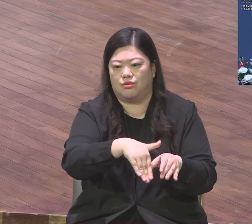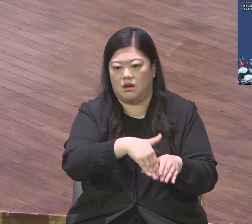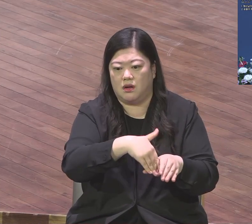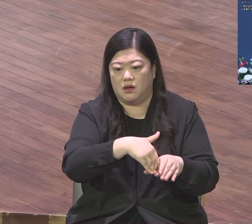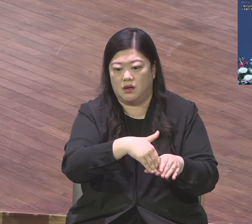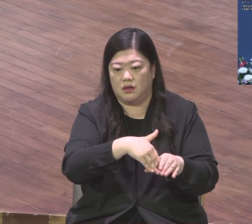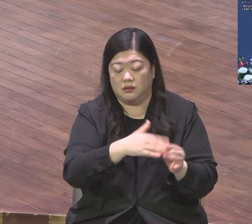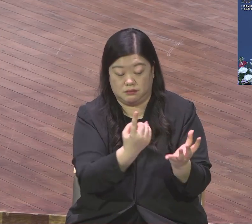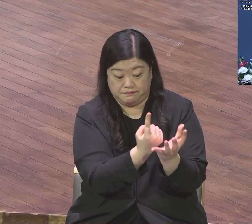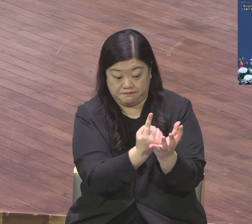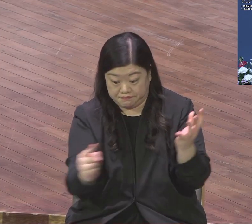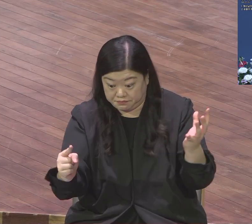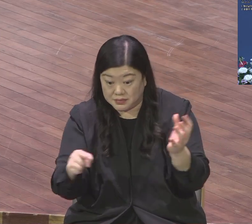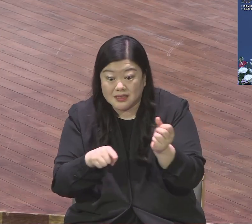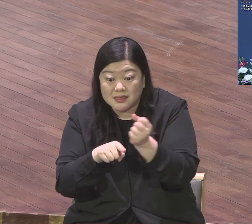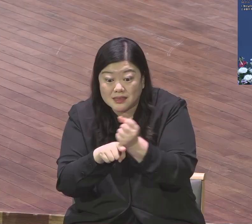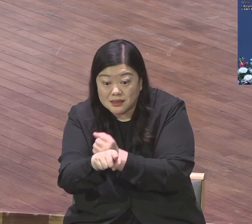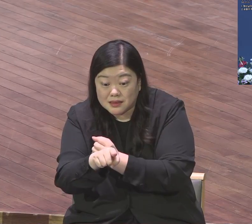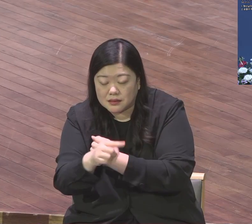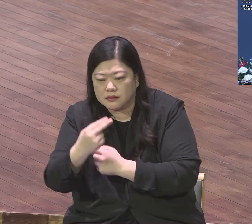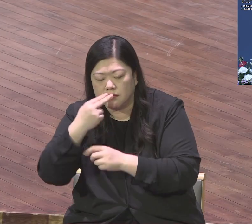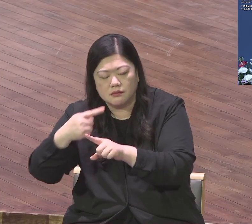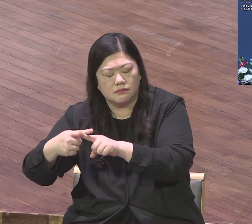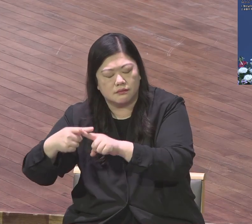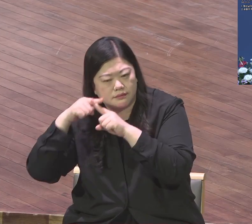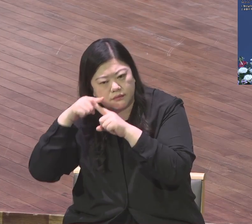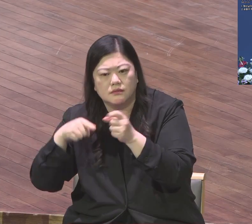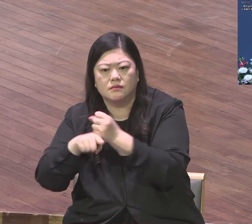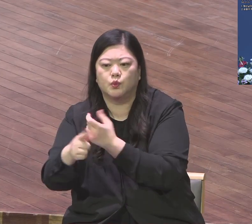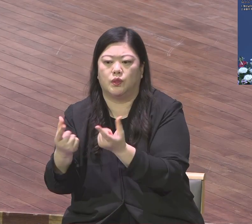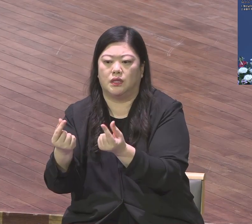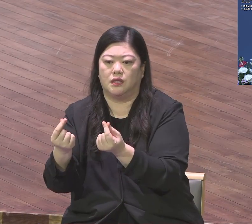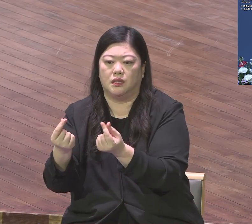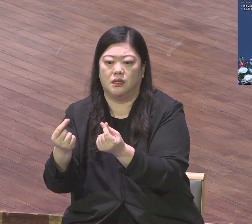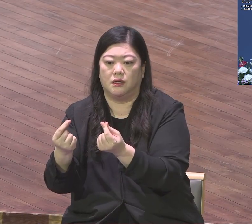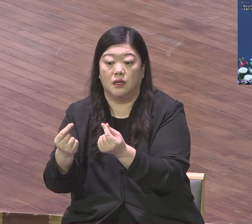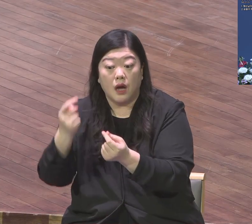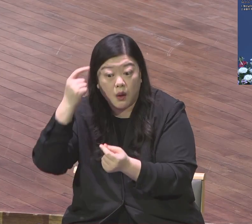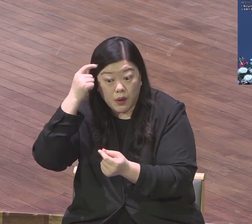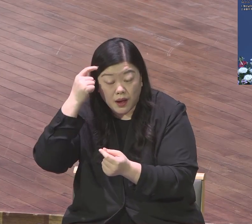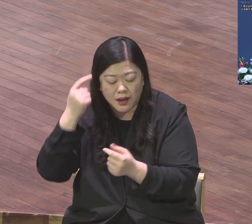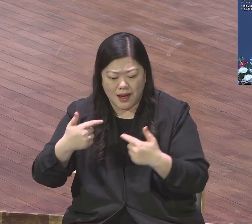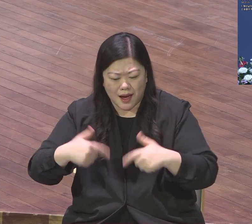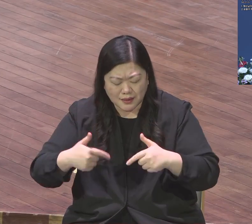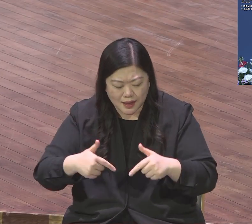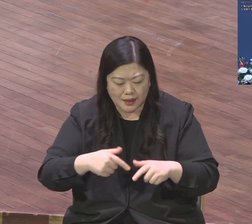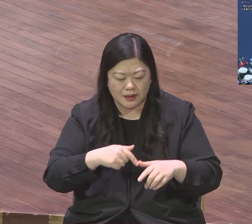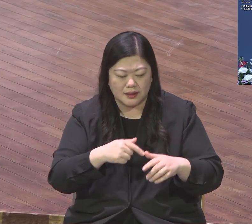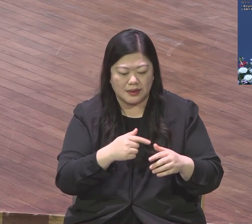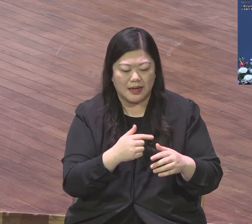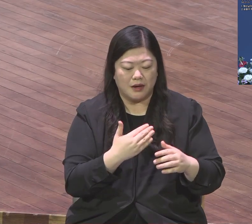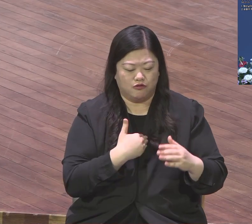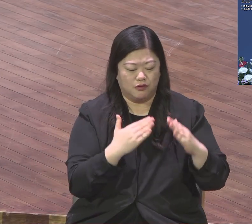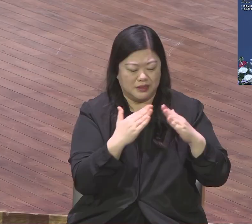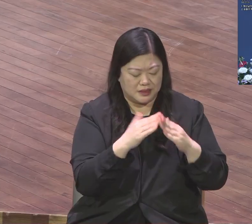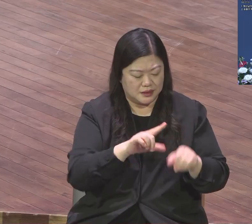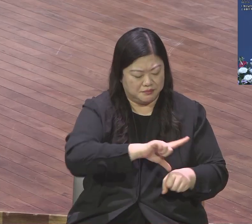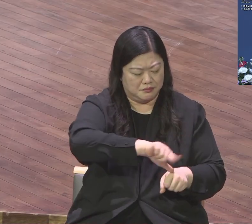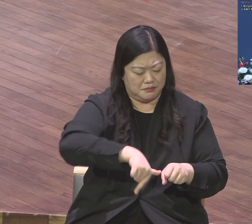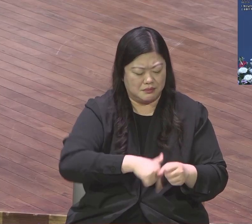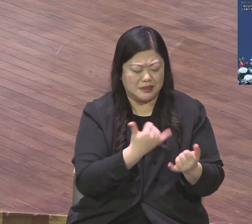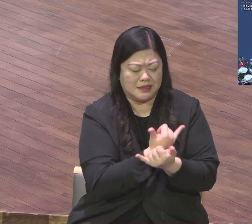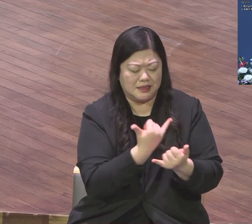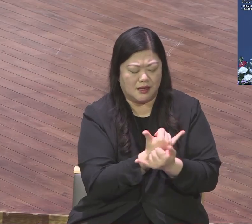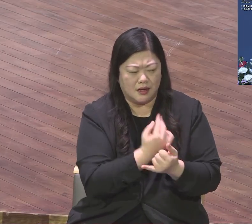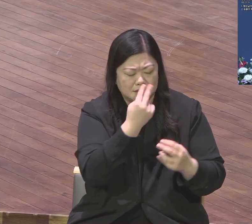목숨을 내어놓아야 될 정도로 위험한 말이에요. 왜냐하면 당시 자신이 살던 지역을 벗어나면요,